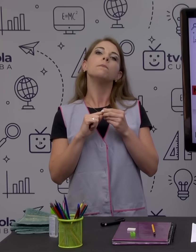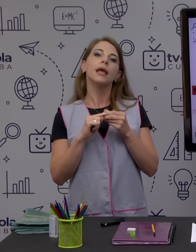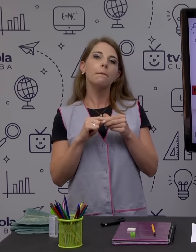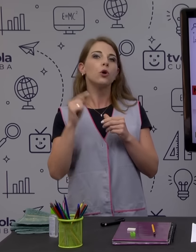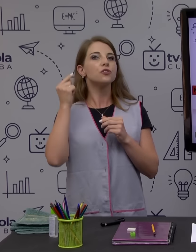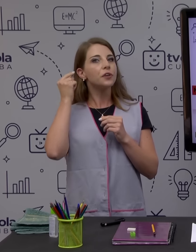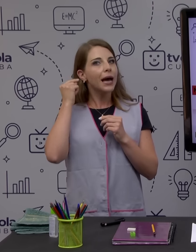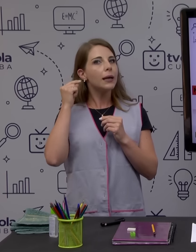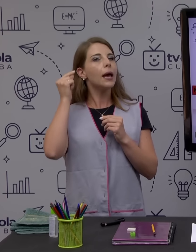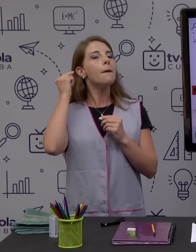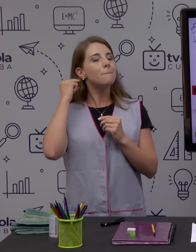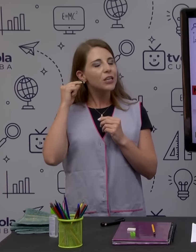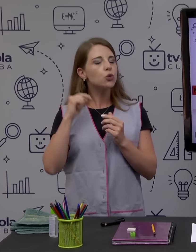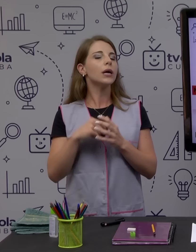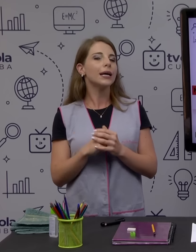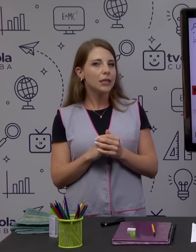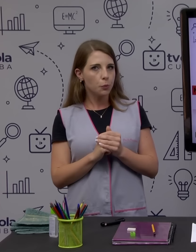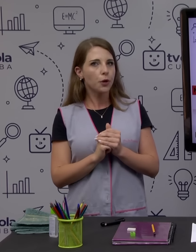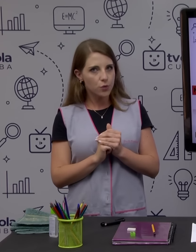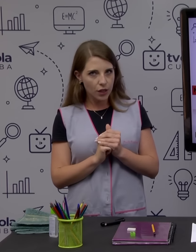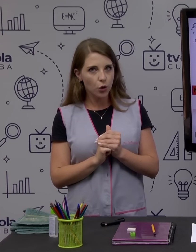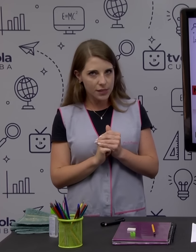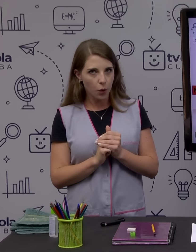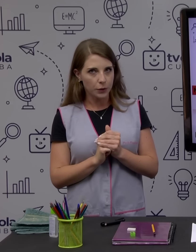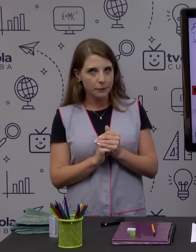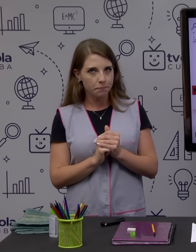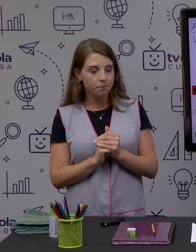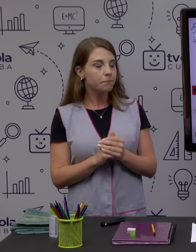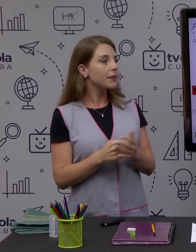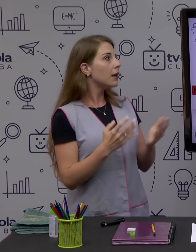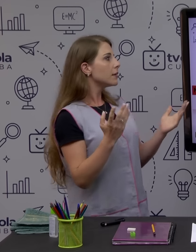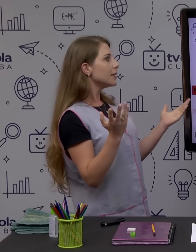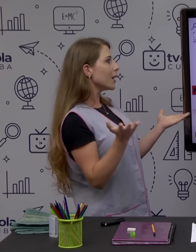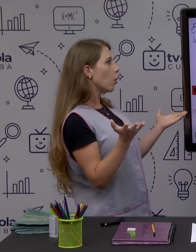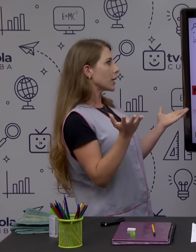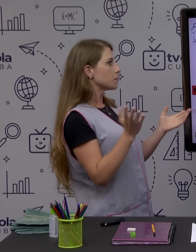né, pode ficar, né, machucada ali por causa da nossa unha. E agora,